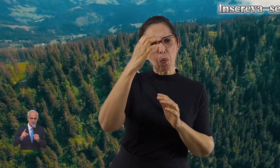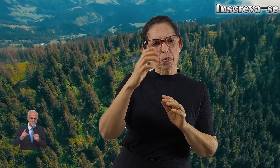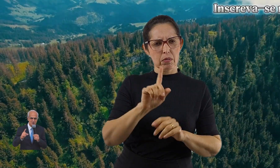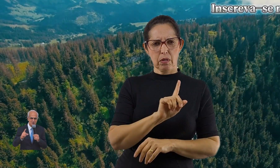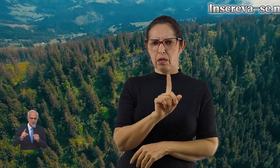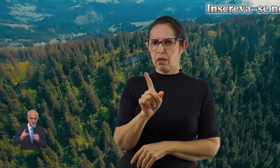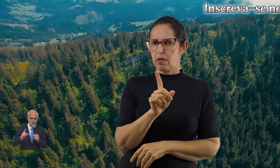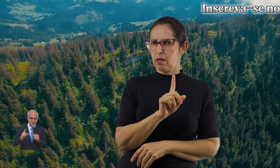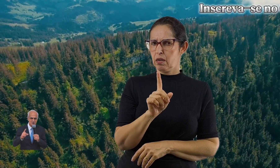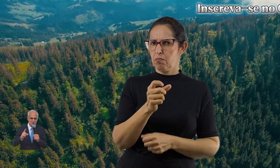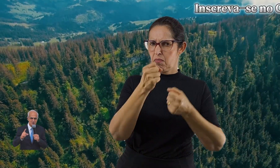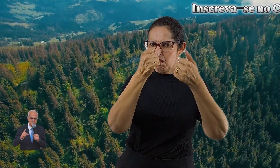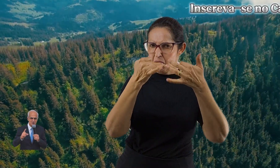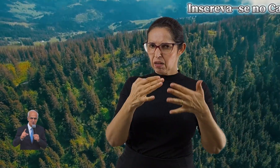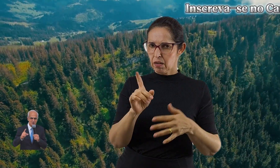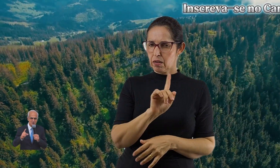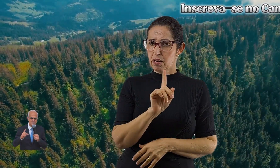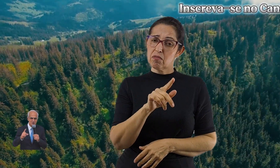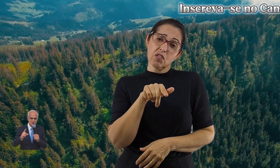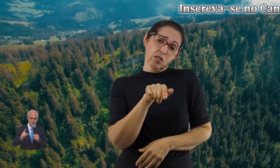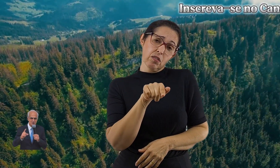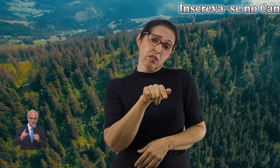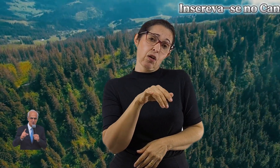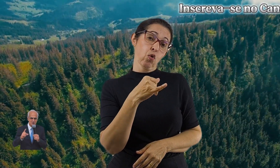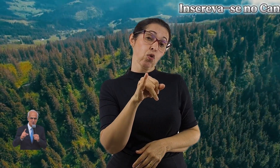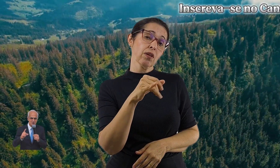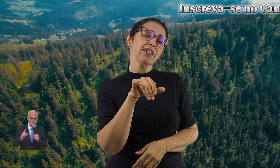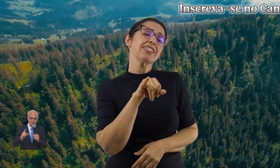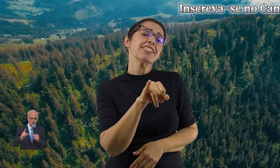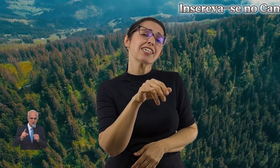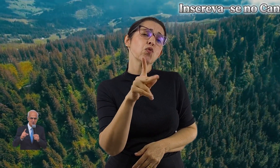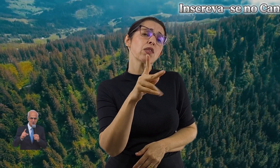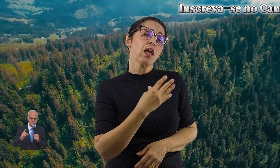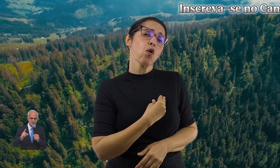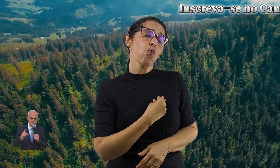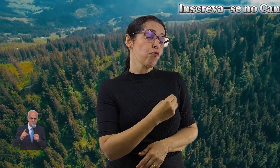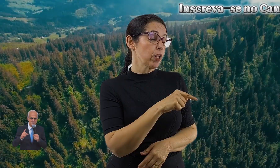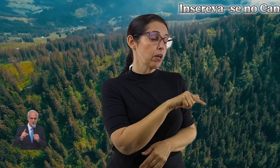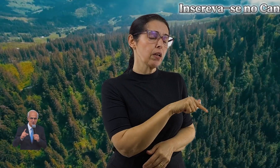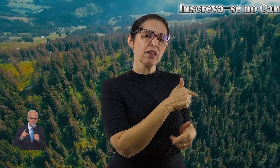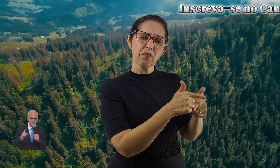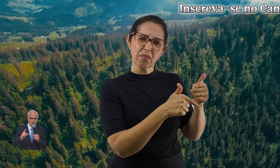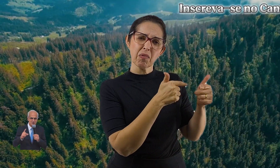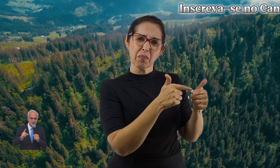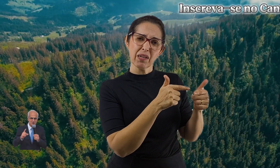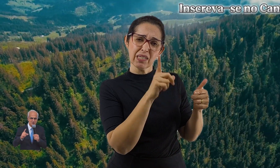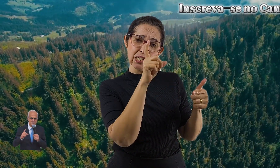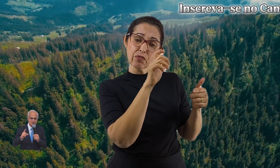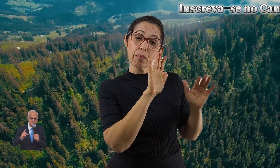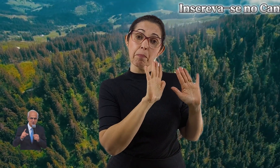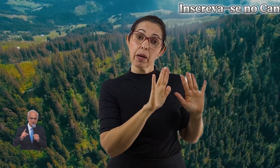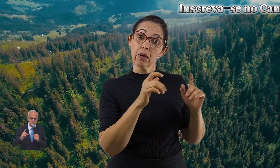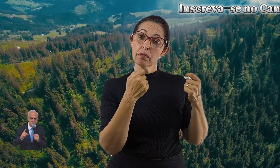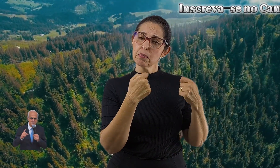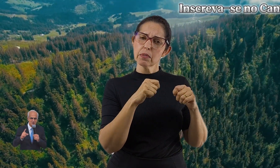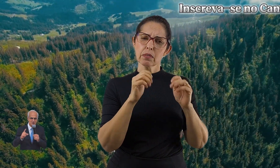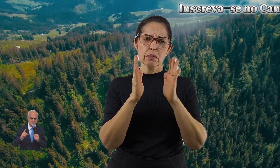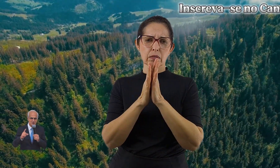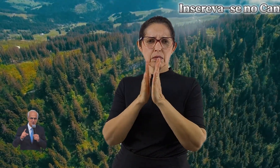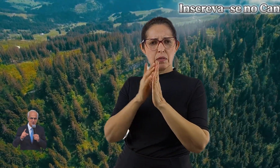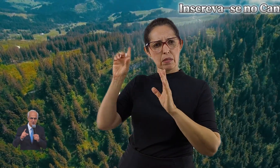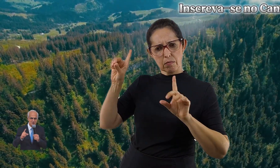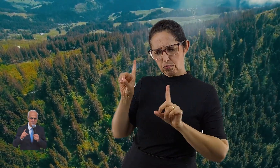razão. Seu filho está te dando problemas, está te dando trabalho, é mais um motivo para você se